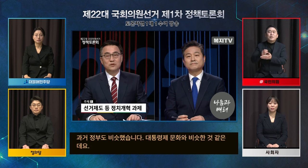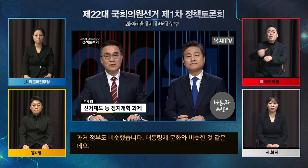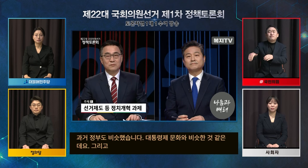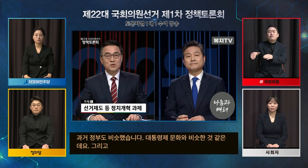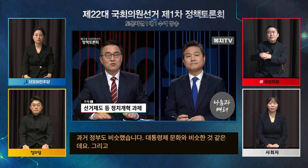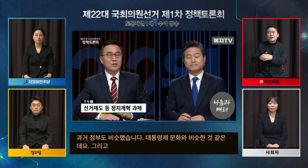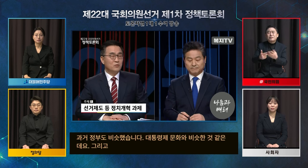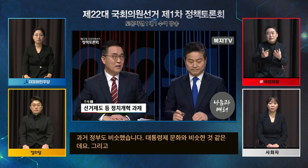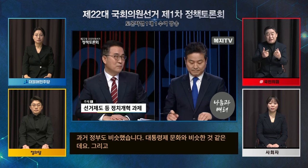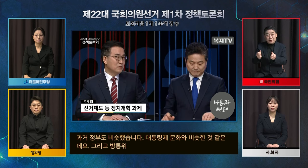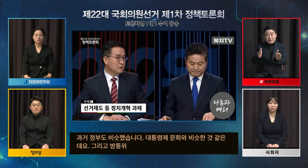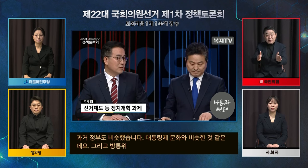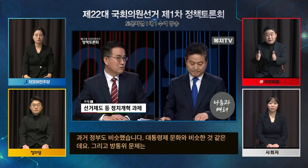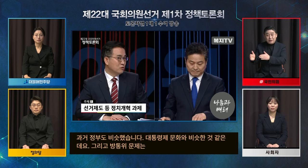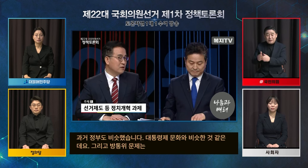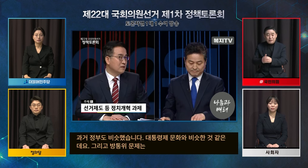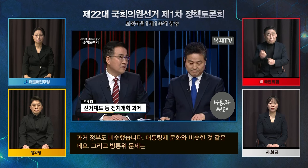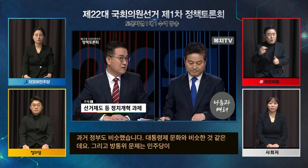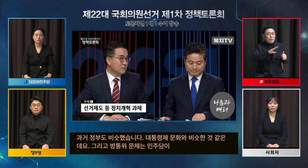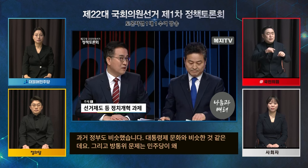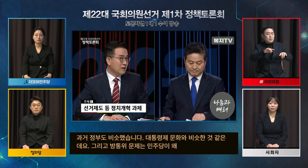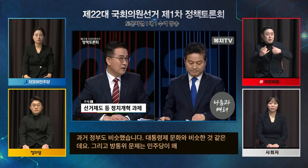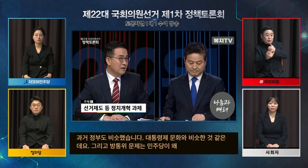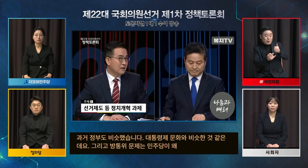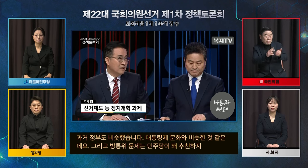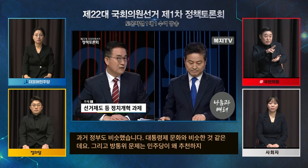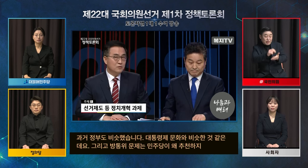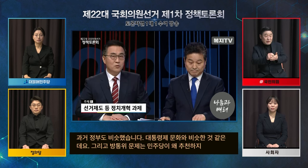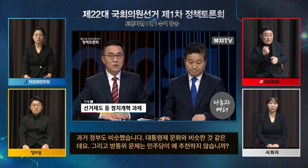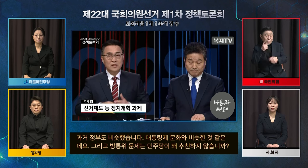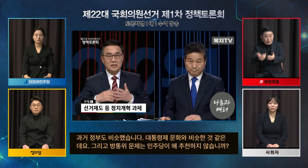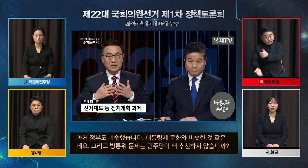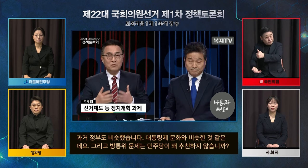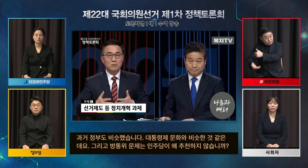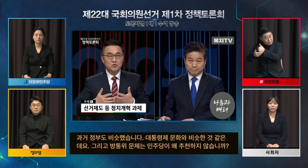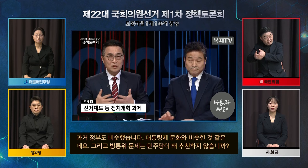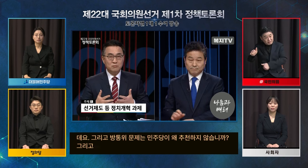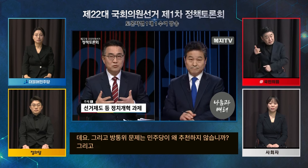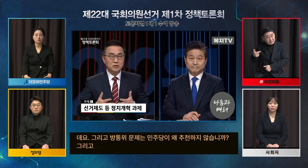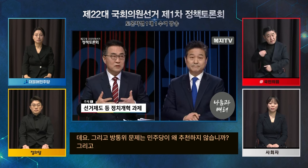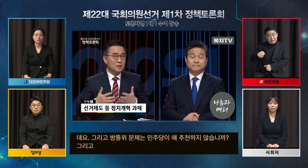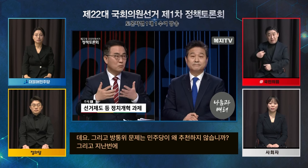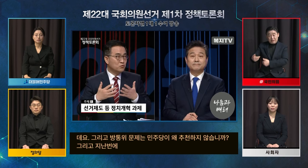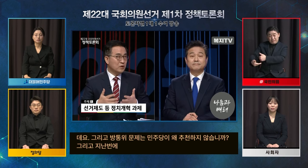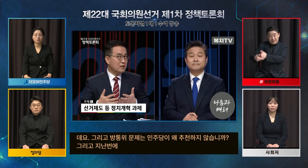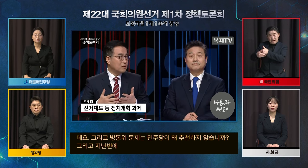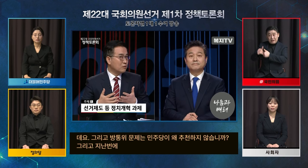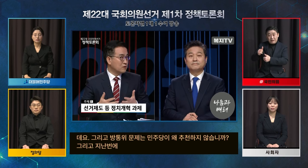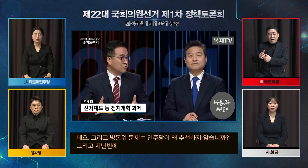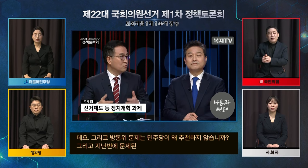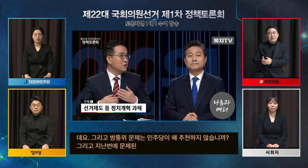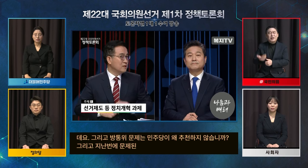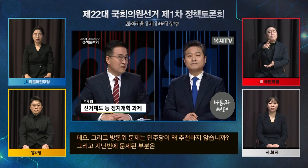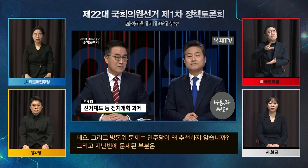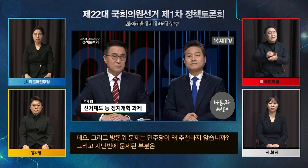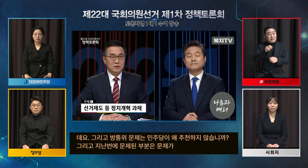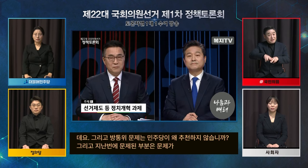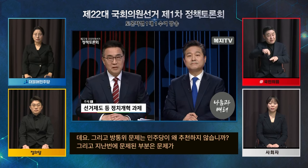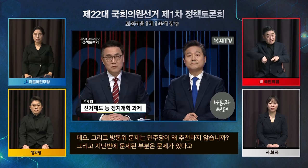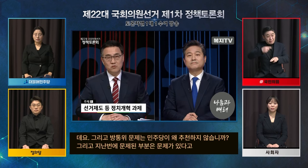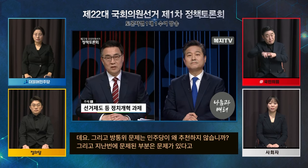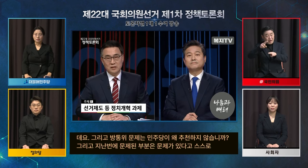방통위 문제는 민주당이 왜 추천을 하지 않습니까? 그리고 지난번에 문제된 부분은 문제가 있다고 해서 스스로 물러나지